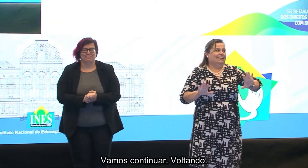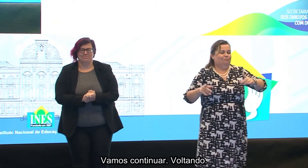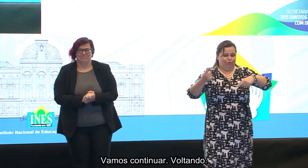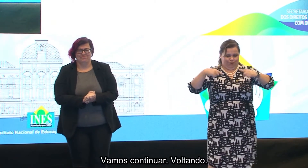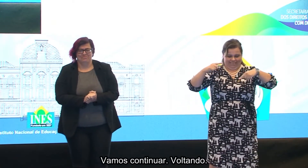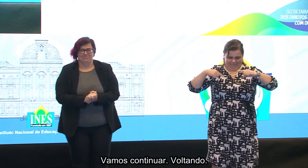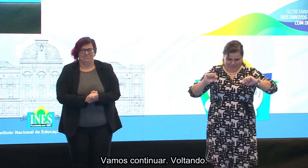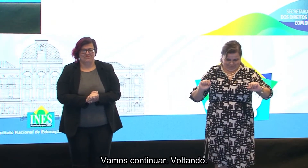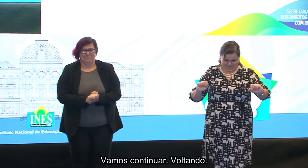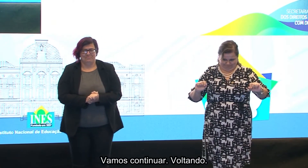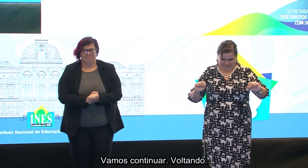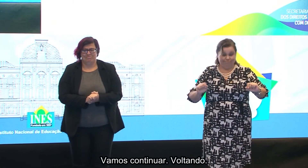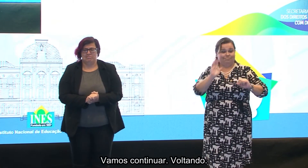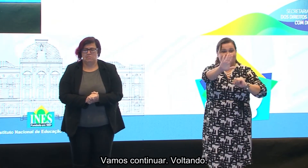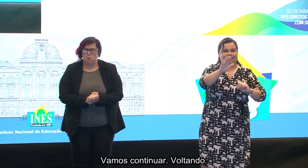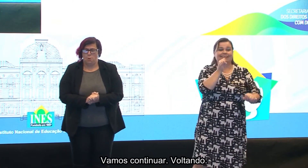continuar. Voltando.